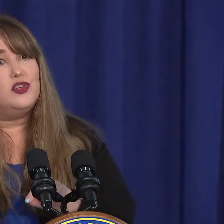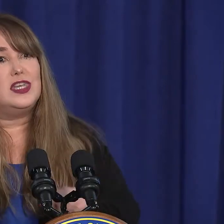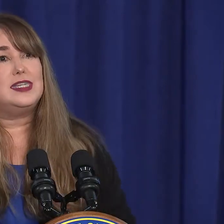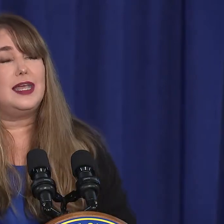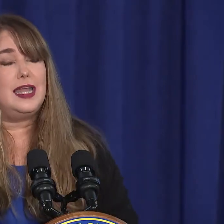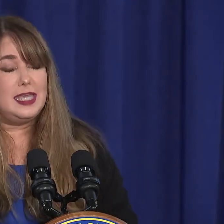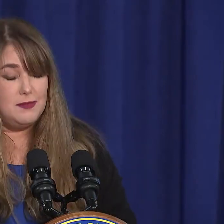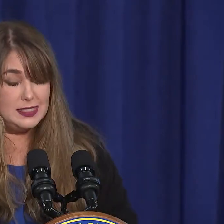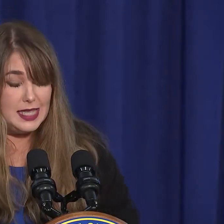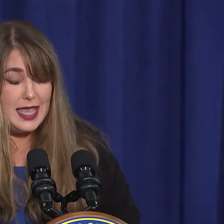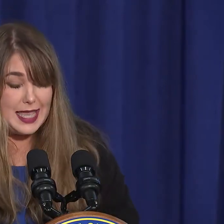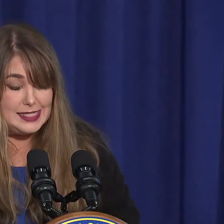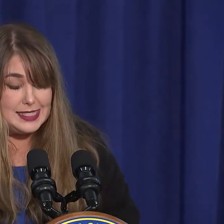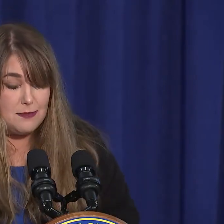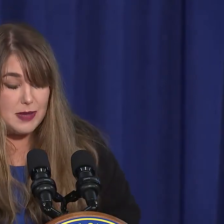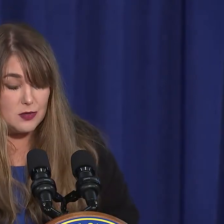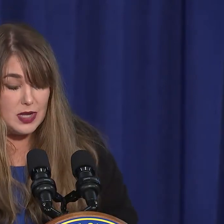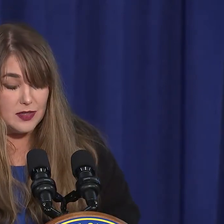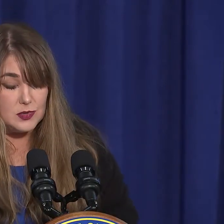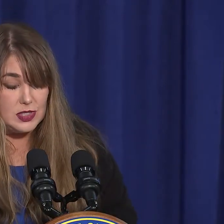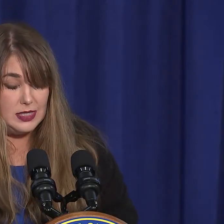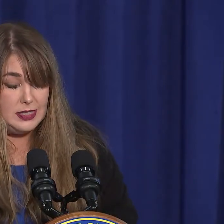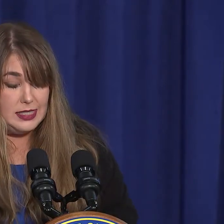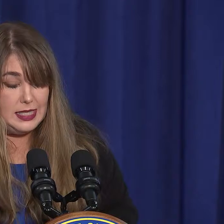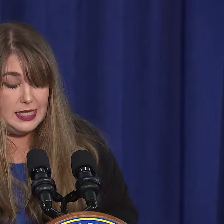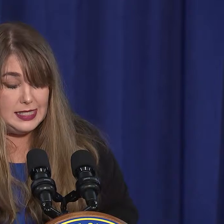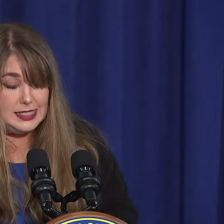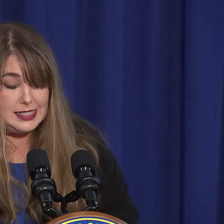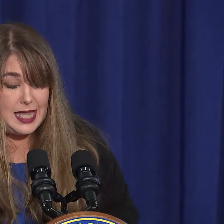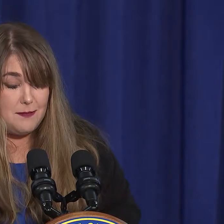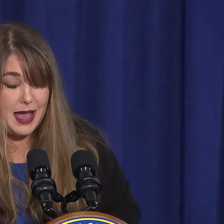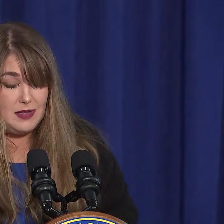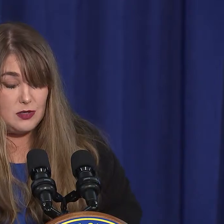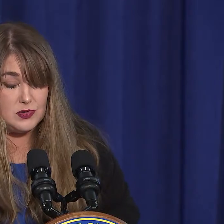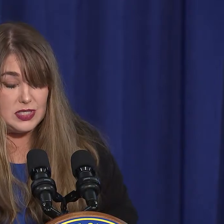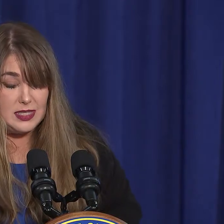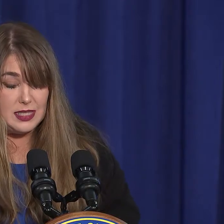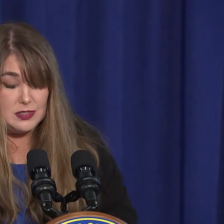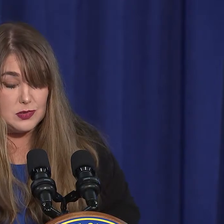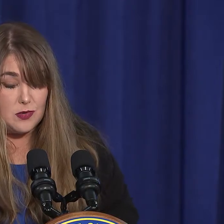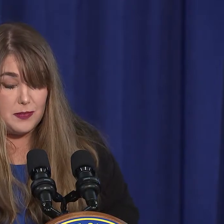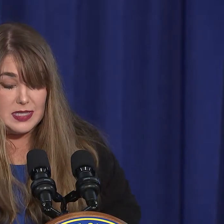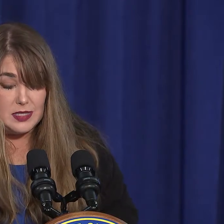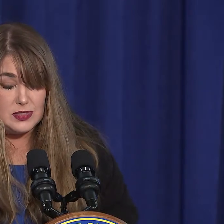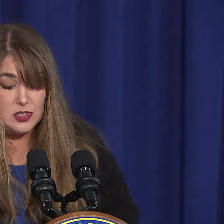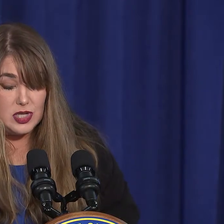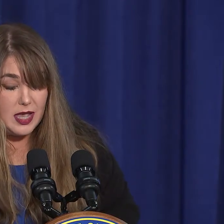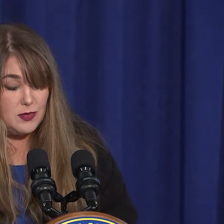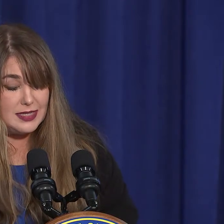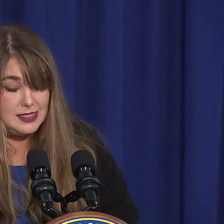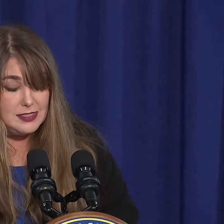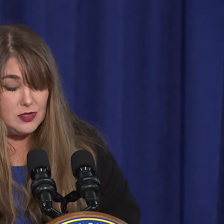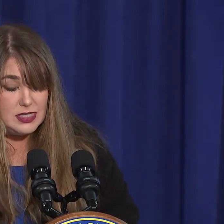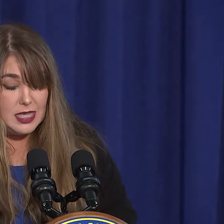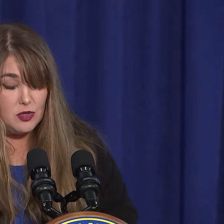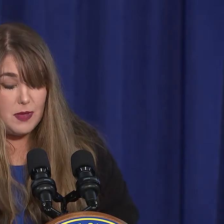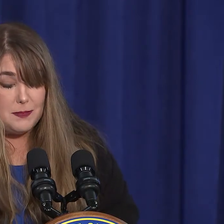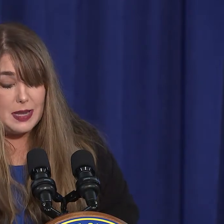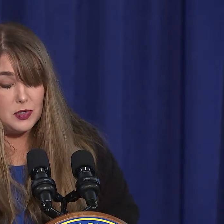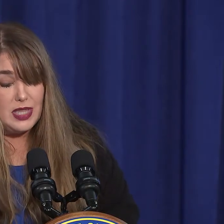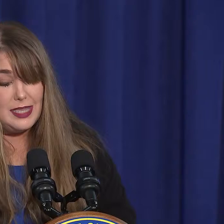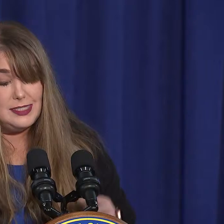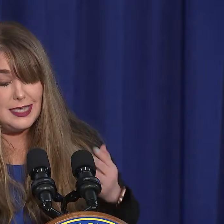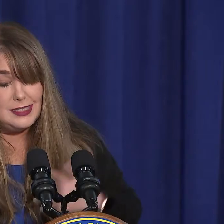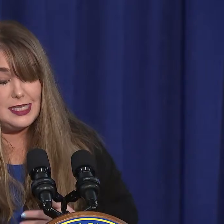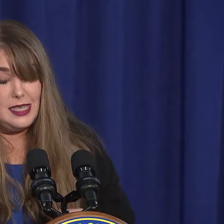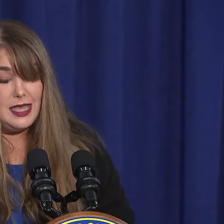que todos los que sean elegibles estén vacunados. Sea amable y consciente de sus compañeros en Chicago y las decisiones que toman